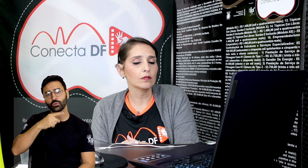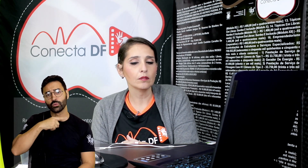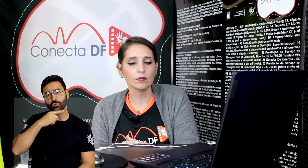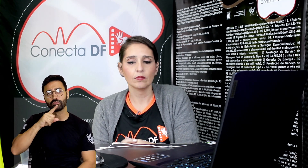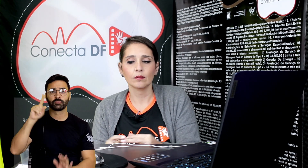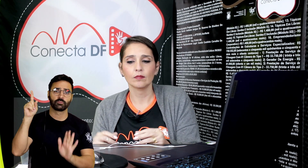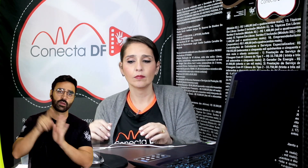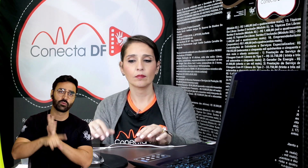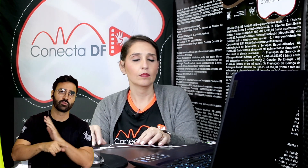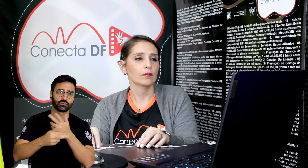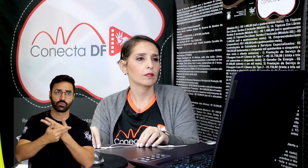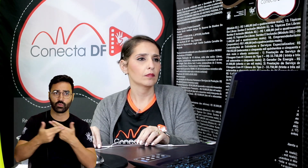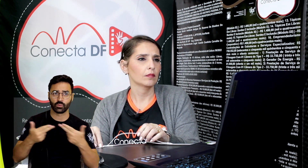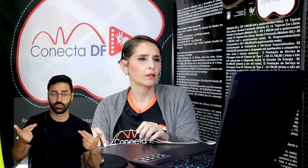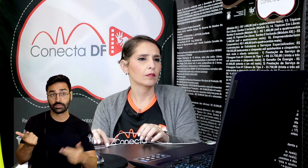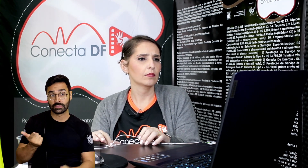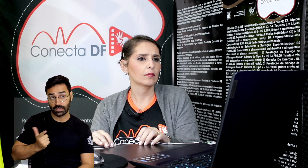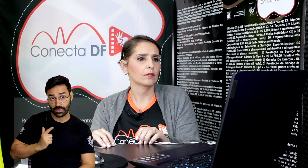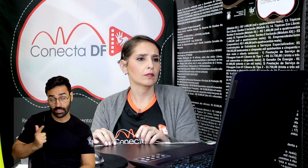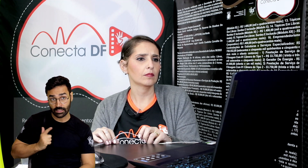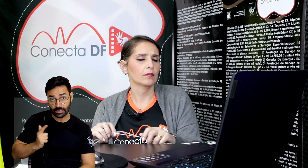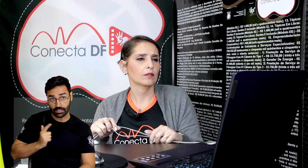pergunta?